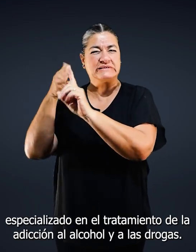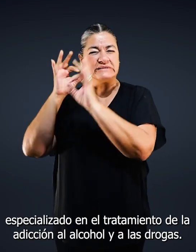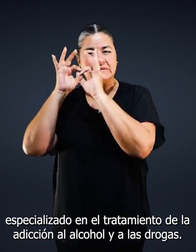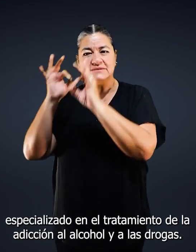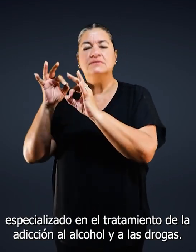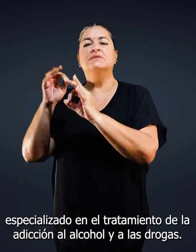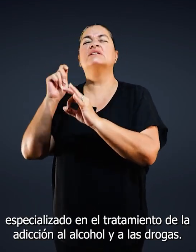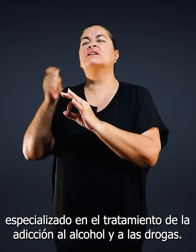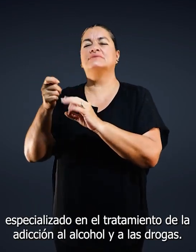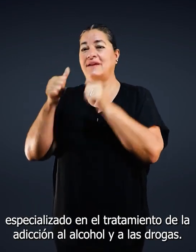al alcohol y a las drogas.